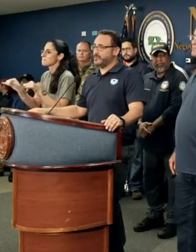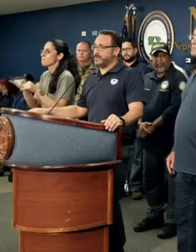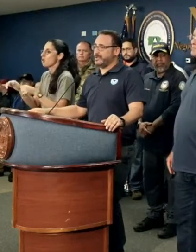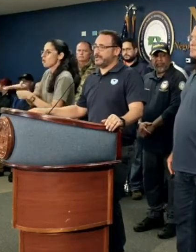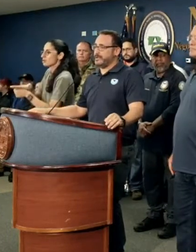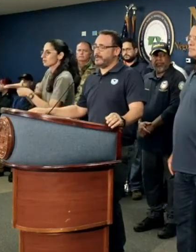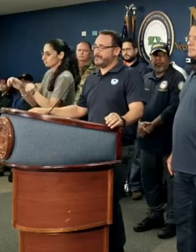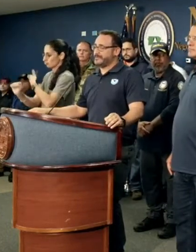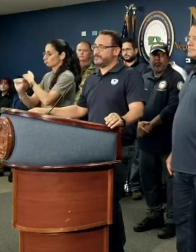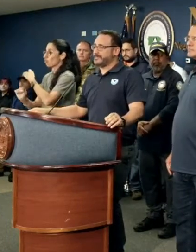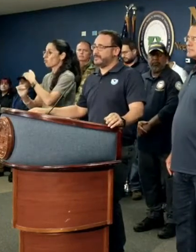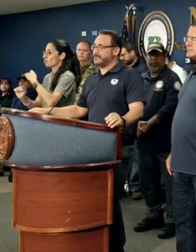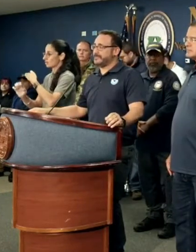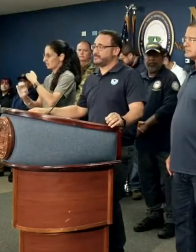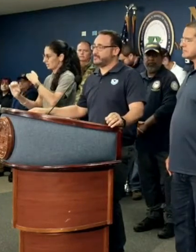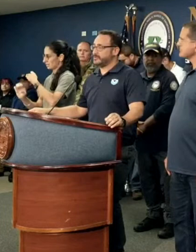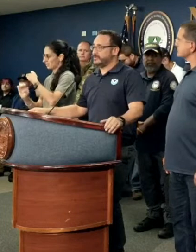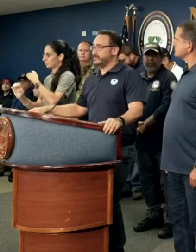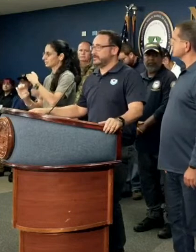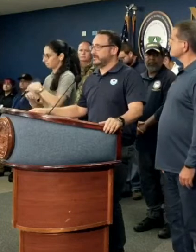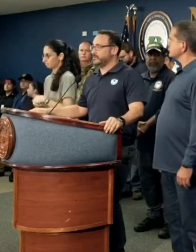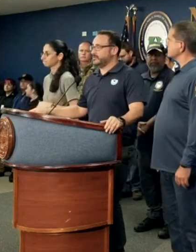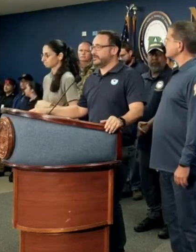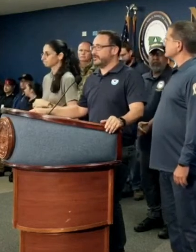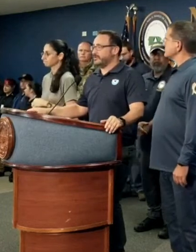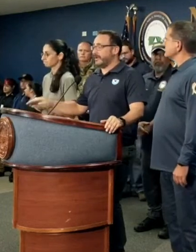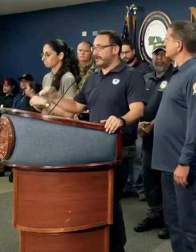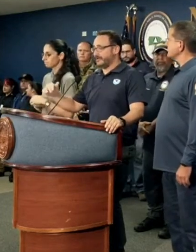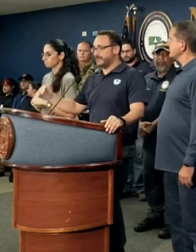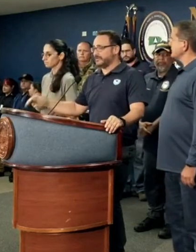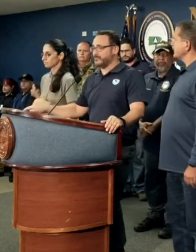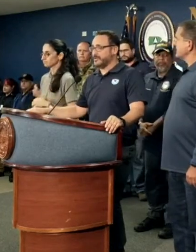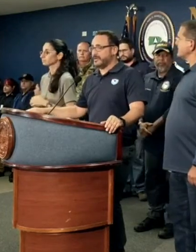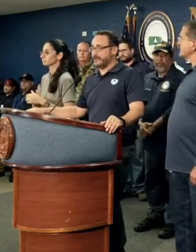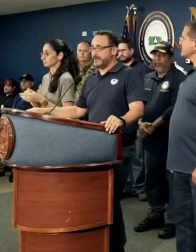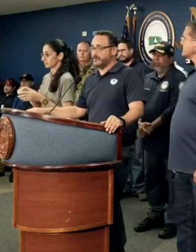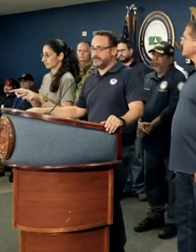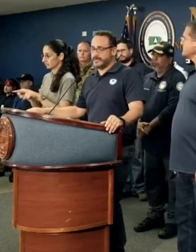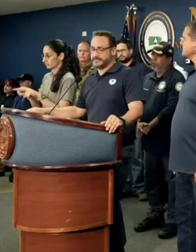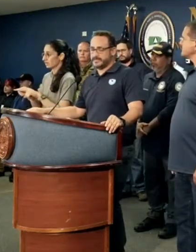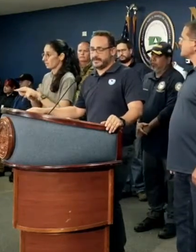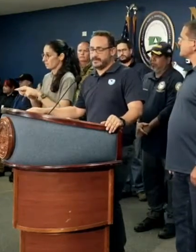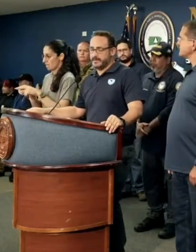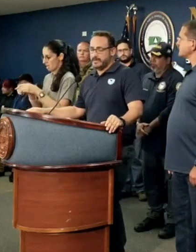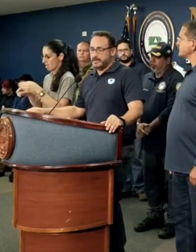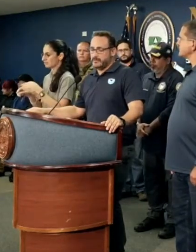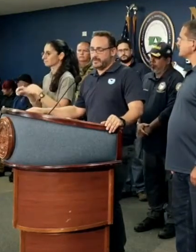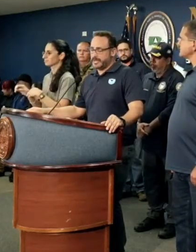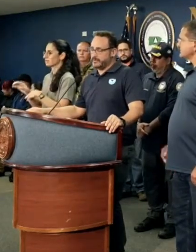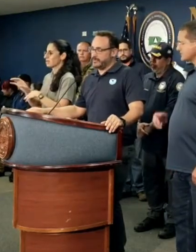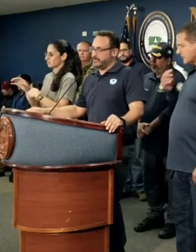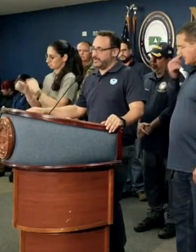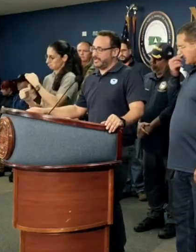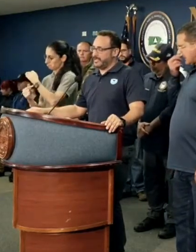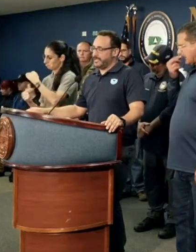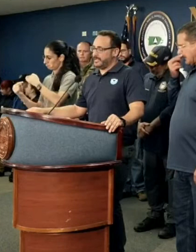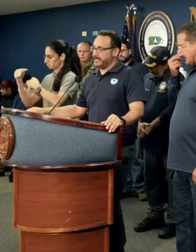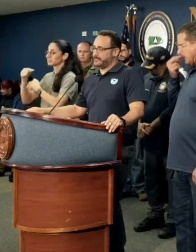esperando lluvia especialmente en la mitad sur de Puerto Rico, afectando también la cordillera central. Por lo